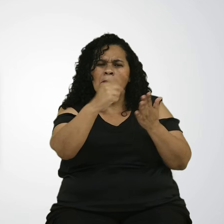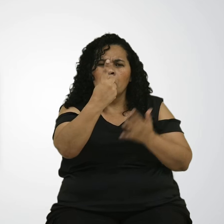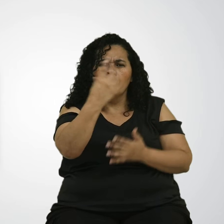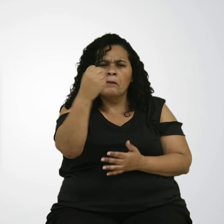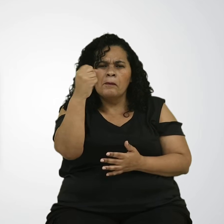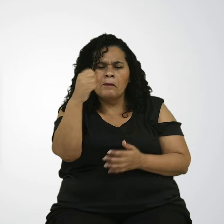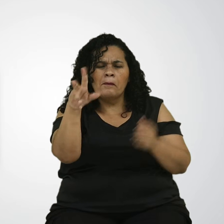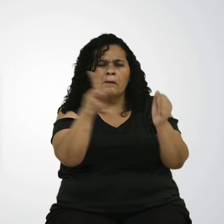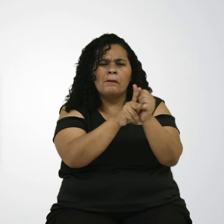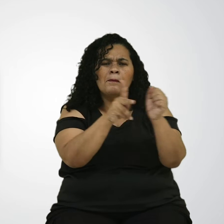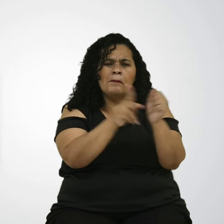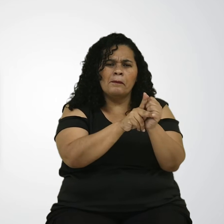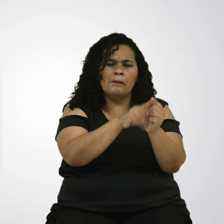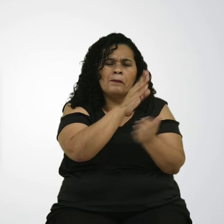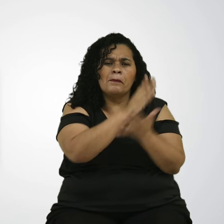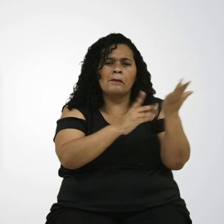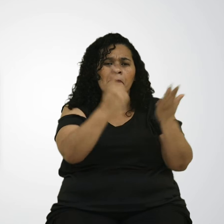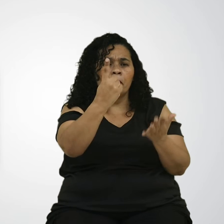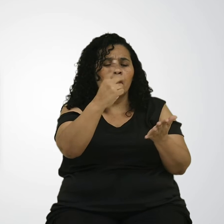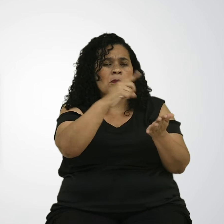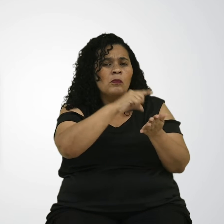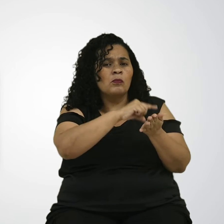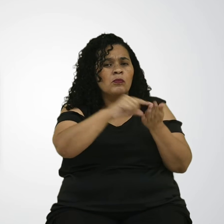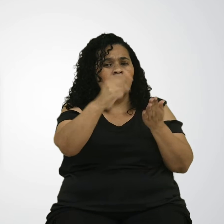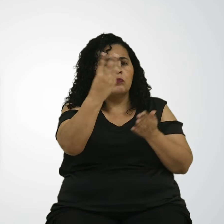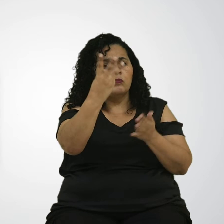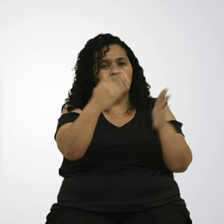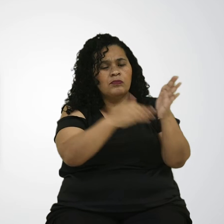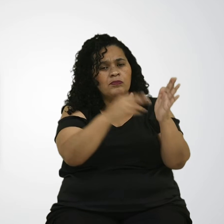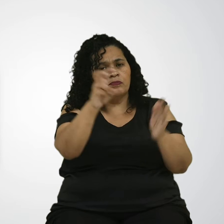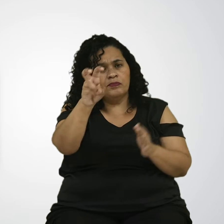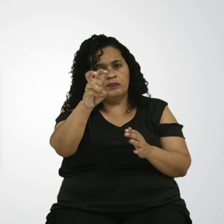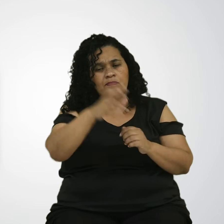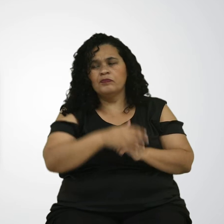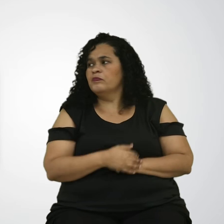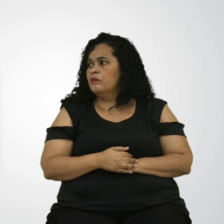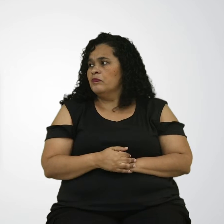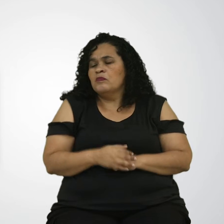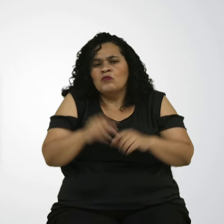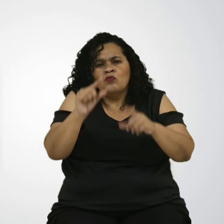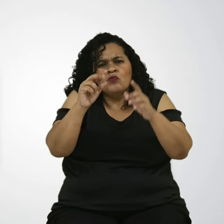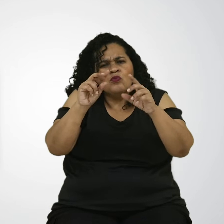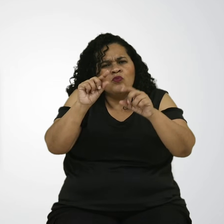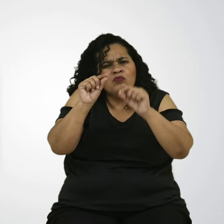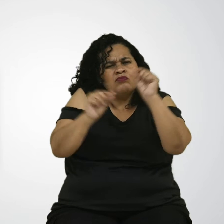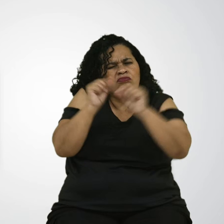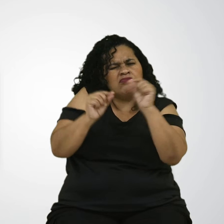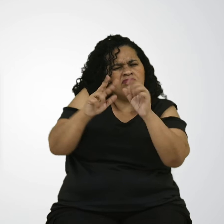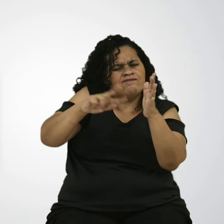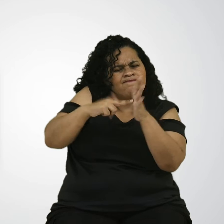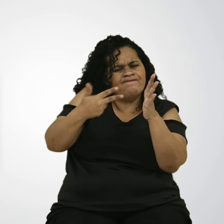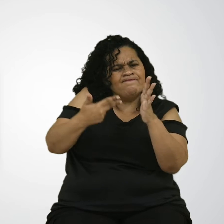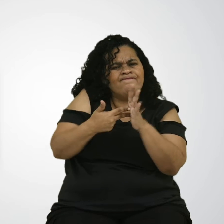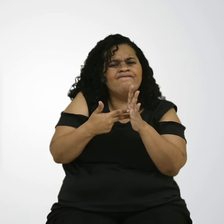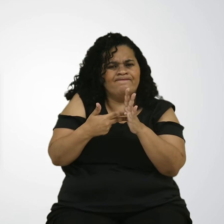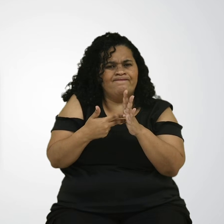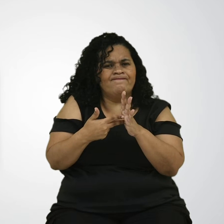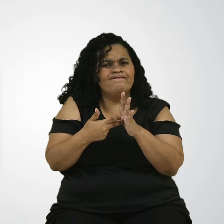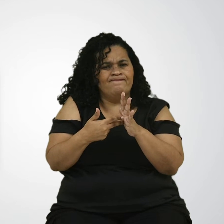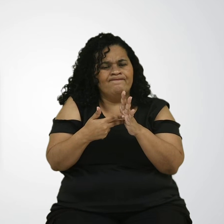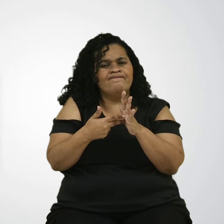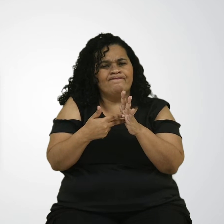Pedro 1,3,5, responda: submissão é o mesmo que inferioridade? Como